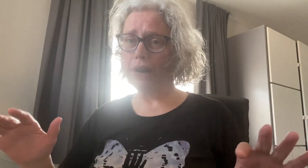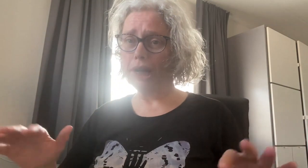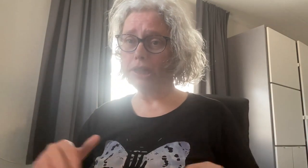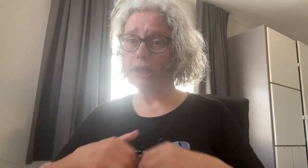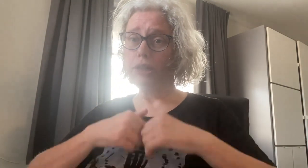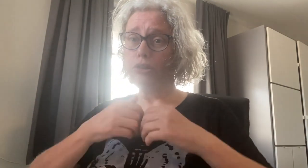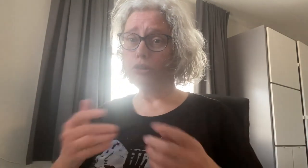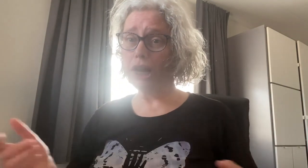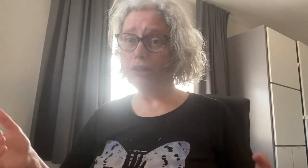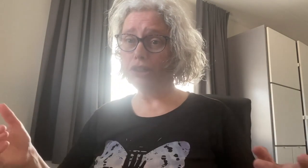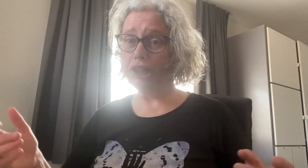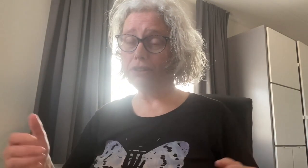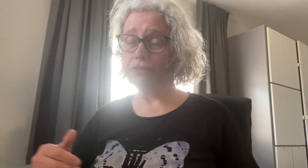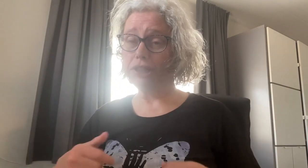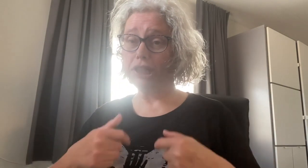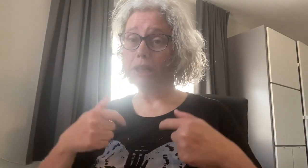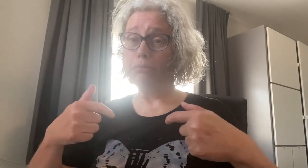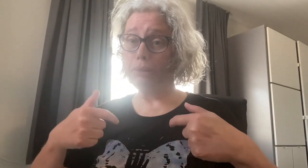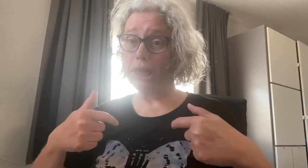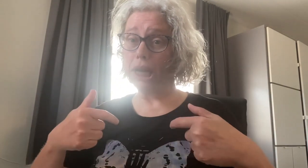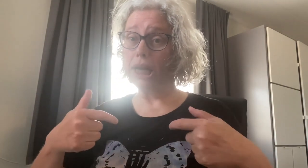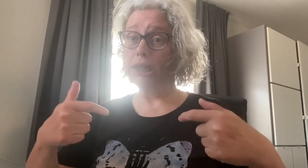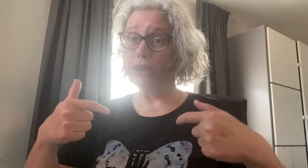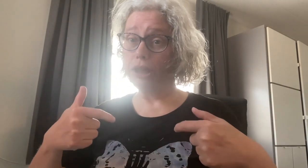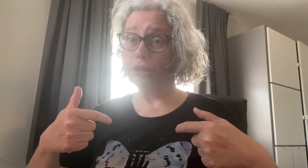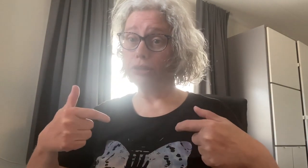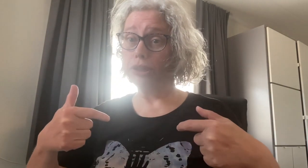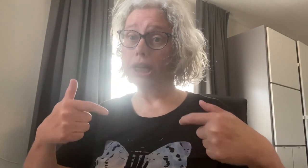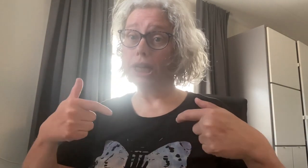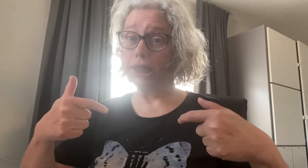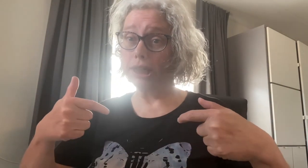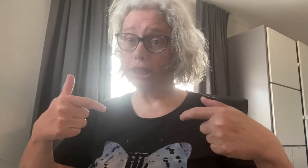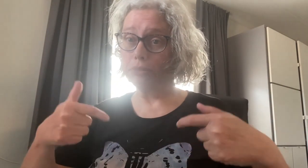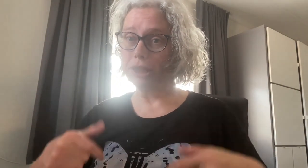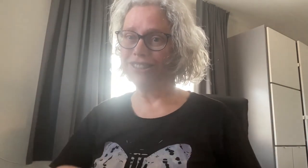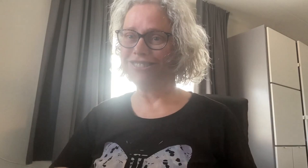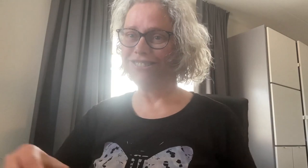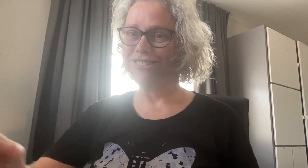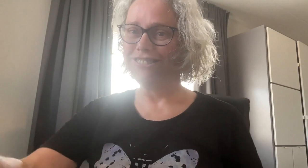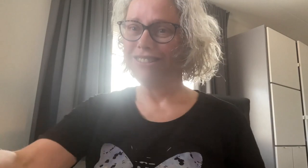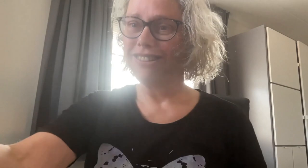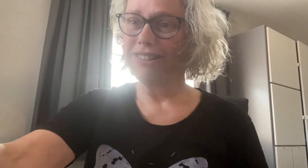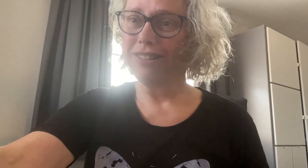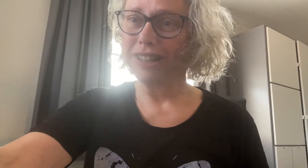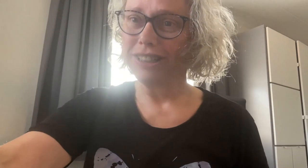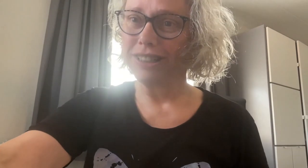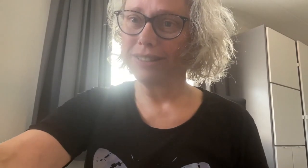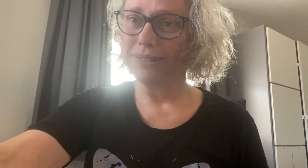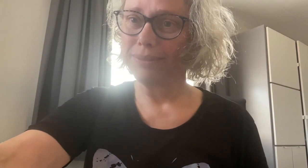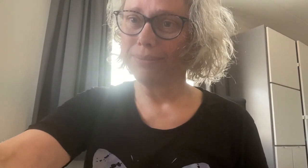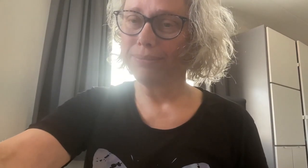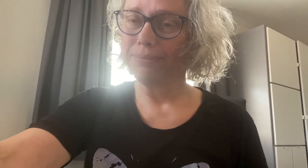Copyright 2017, Pina Jones, and that's me. Alrighty.